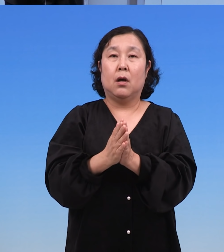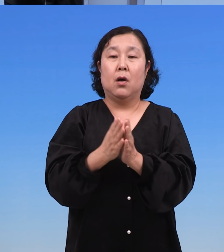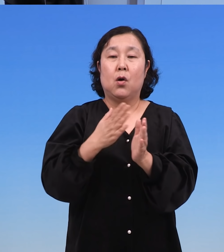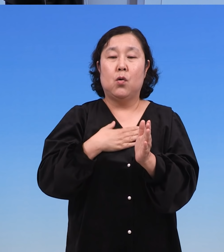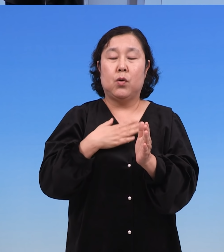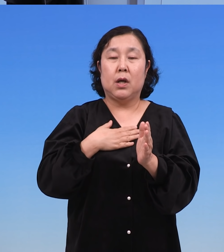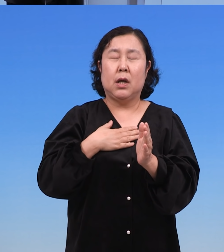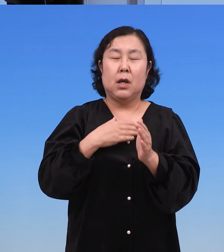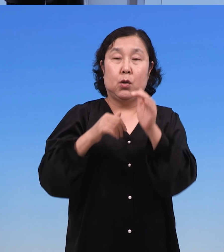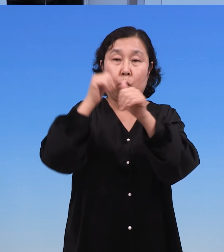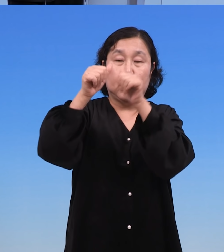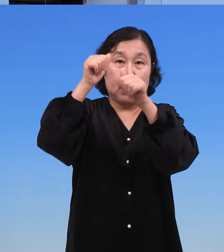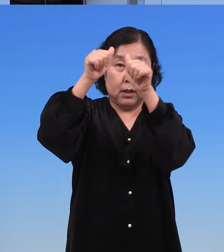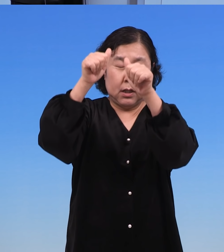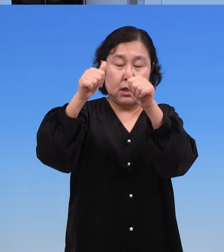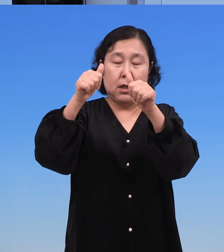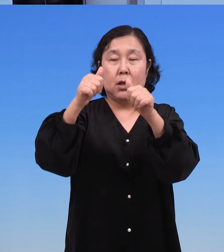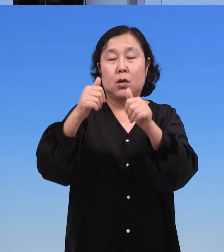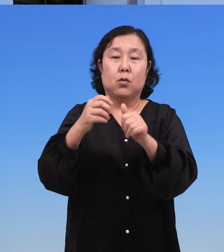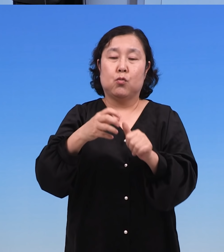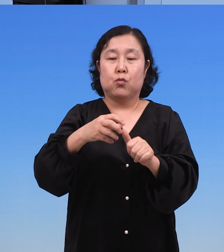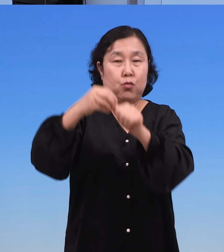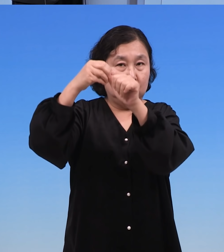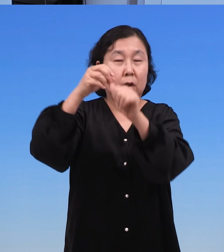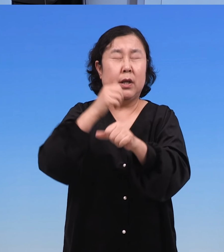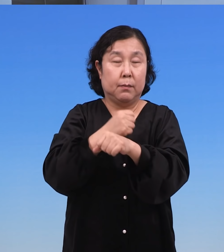그 사명의식에 따라 이런 결정을 했다.